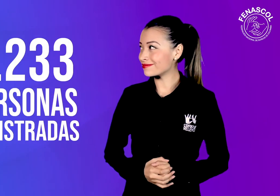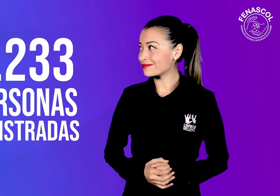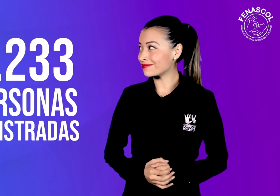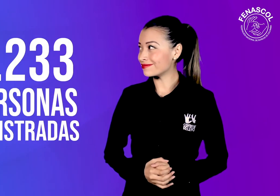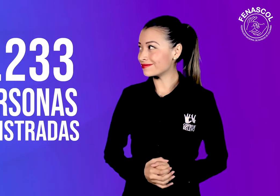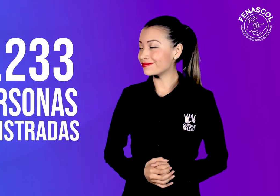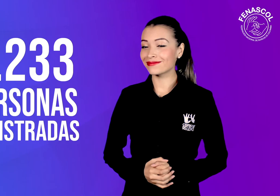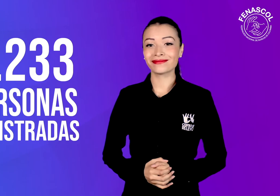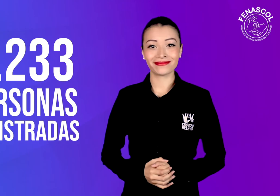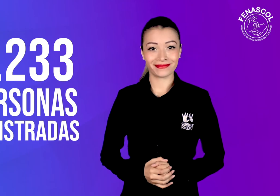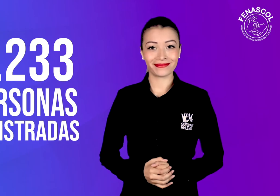2.233 personas.